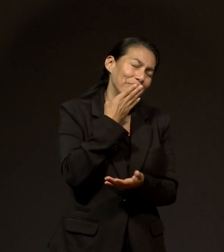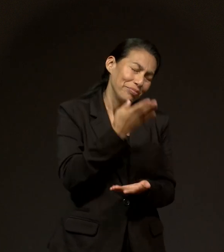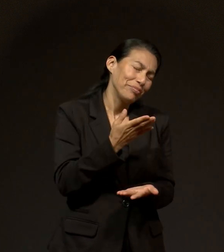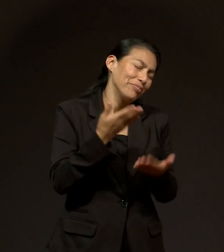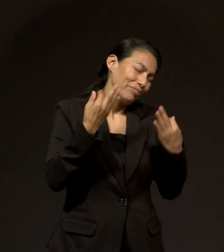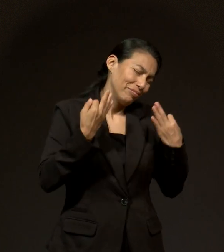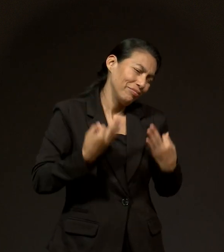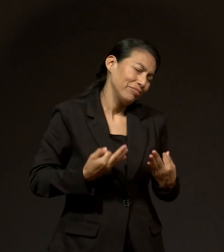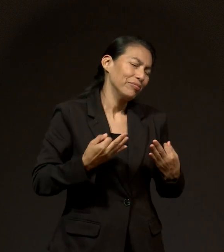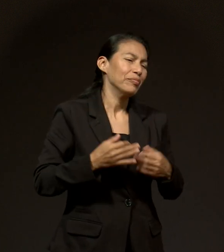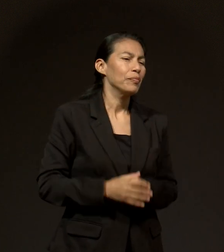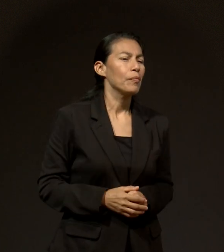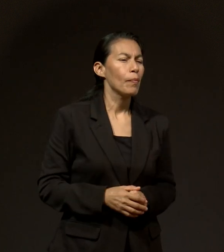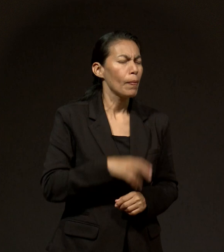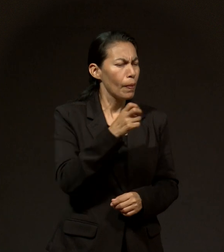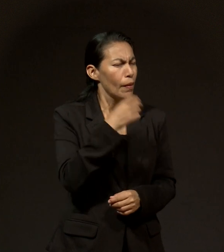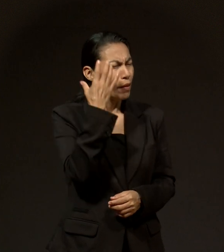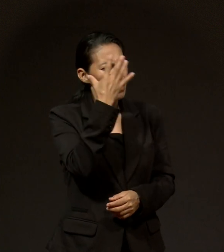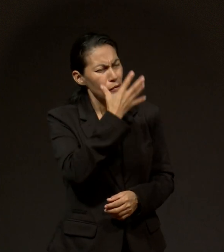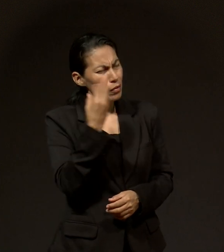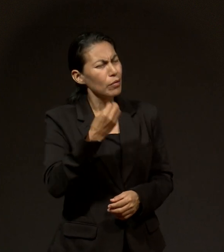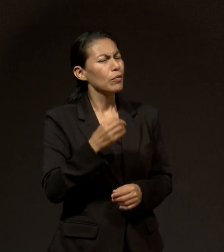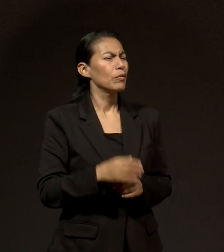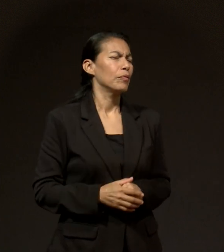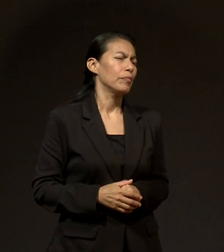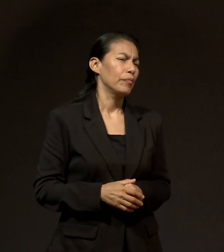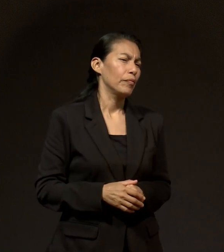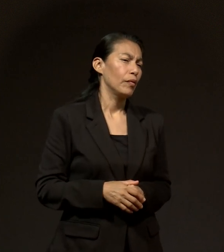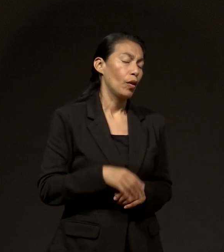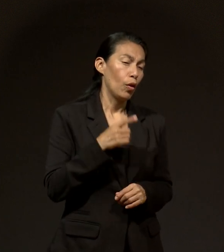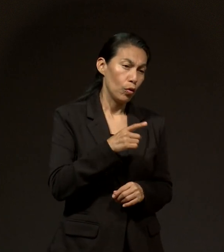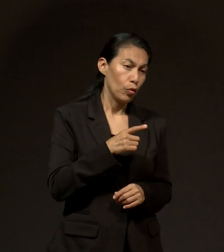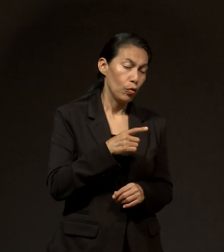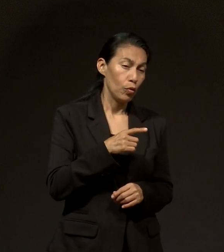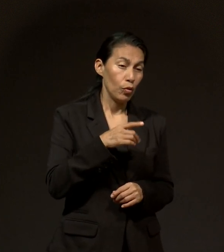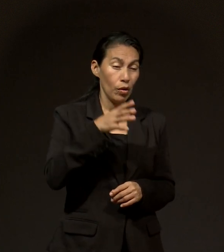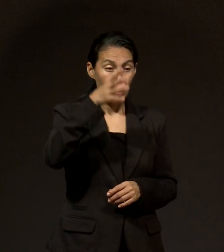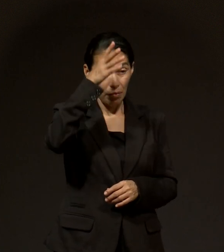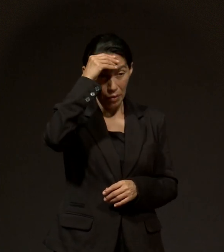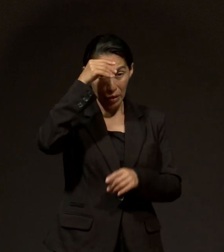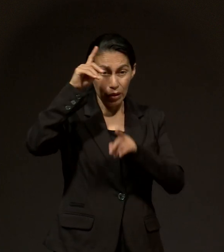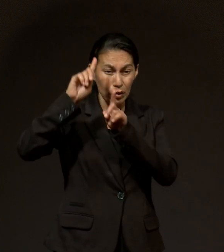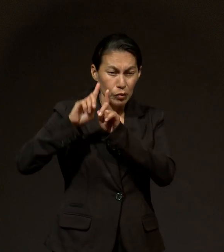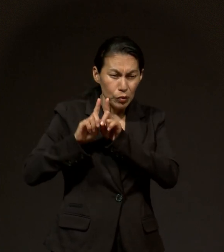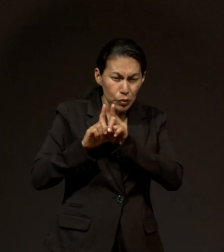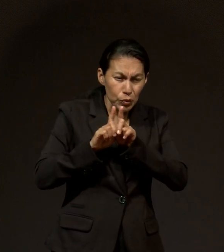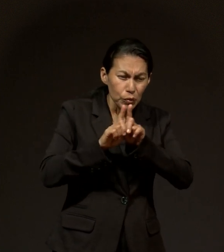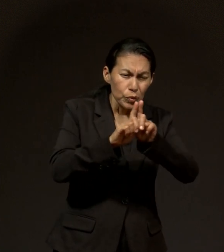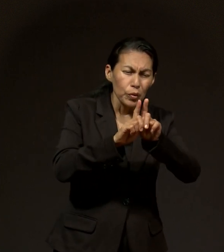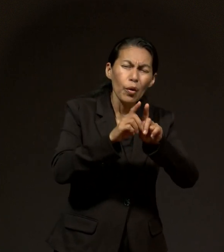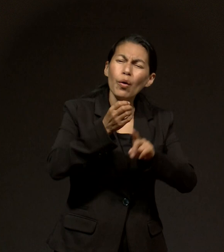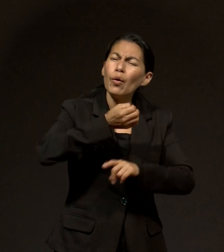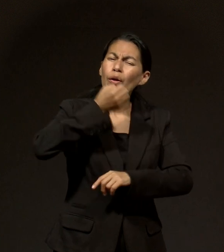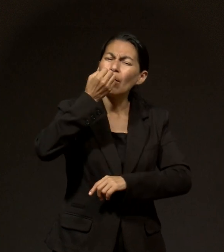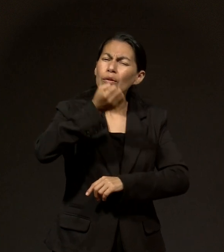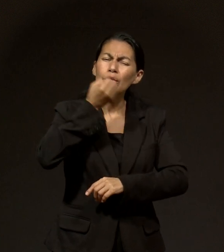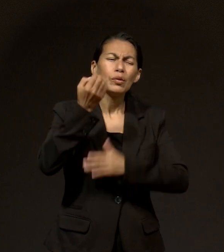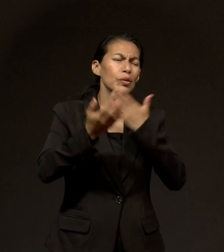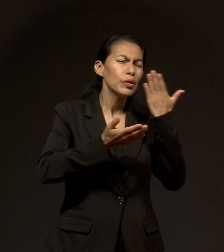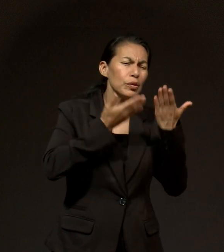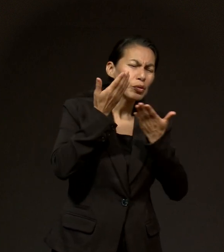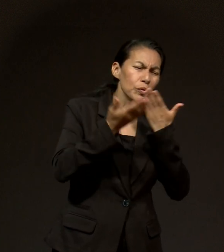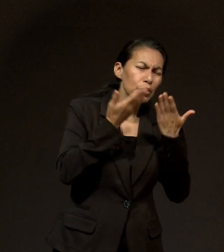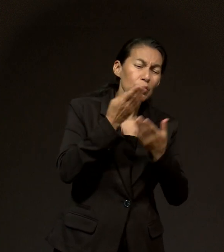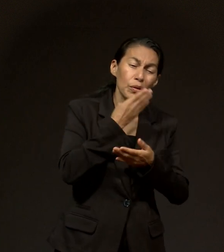Definitivamente nos irá bien. Y eso es maravilloso porque estás aprendiendo a caminar con Dios en oración, en